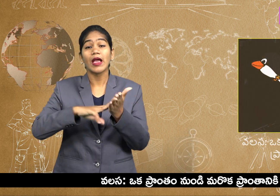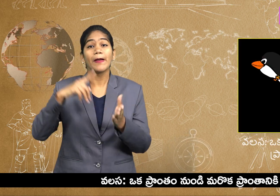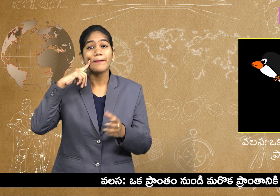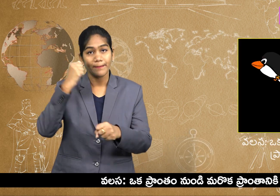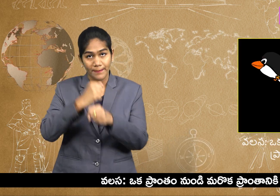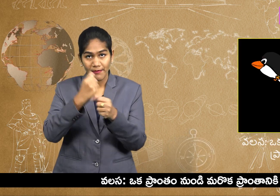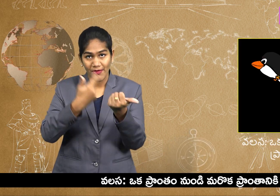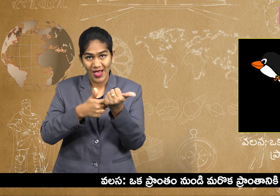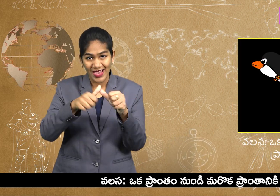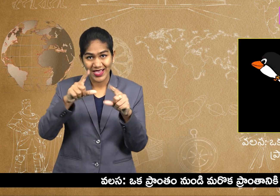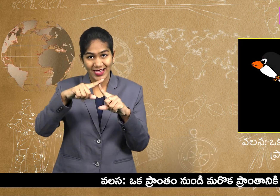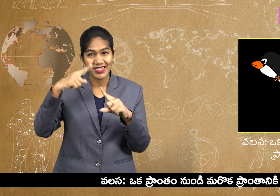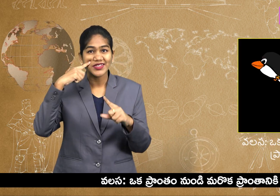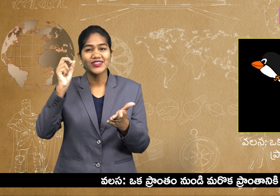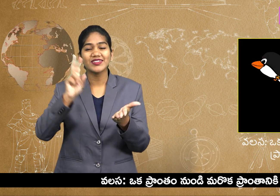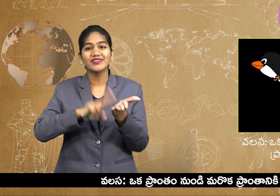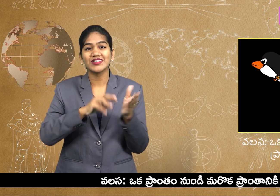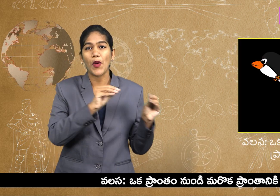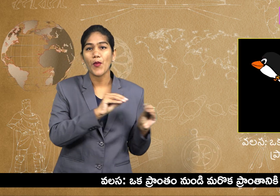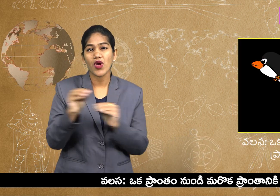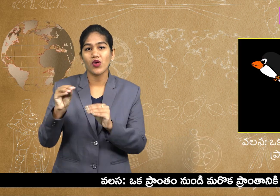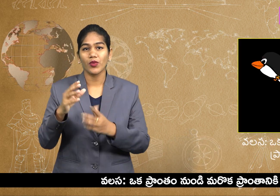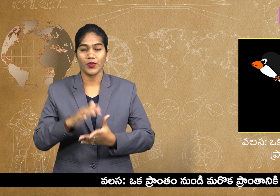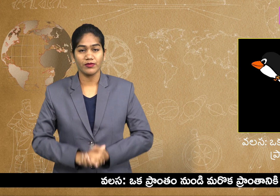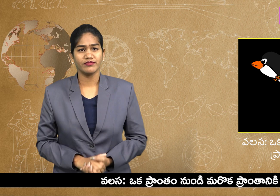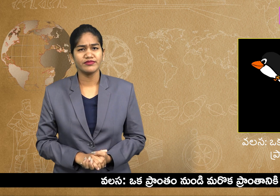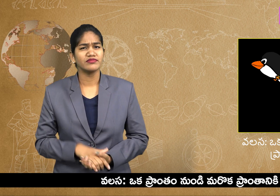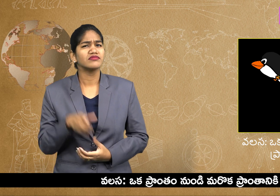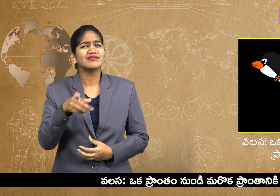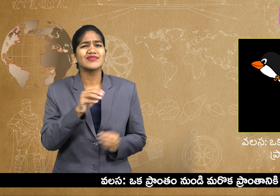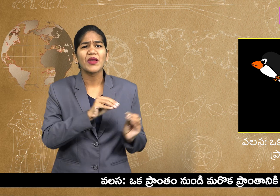వలస, ఒక ప్రాంతం నుండి మరొక ప్రాంతానికి వెళ్ళటం,